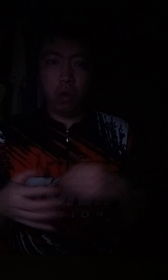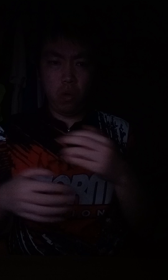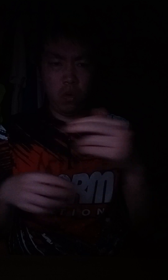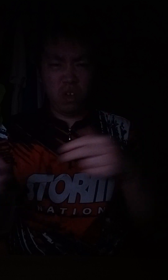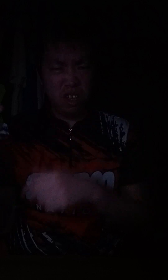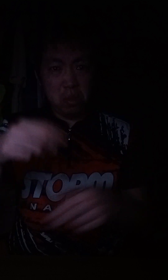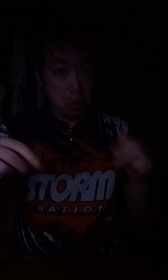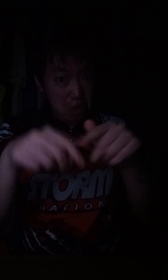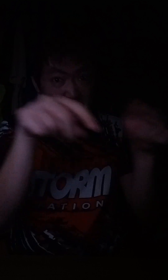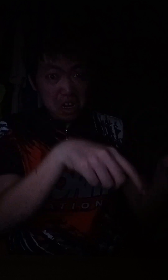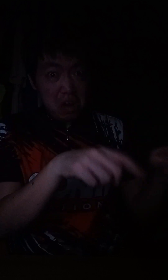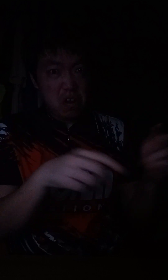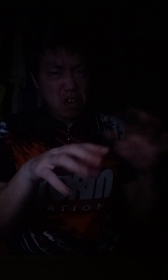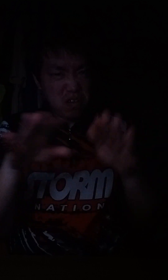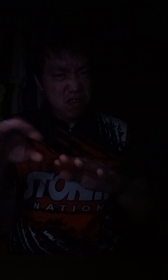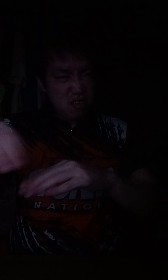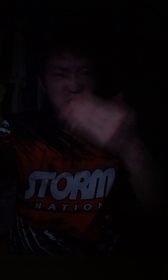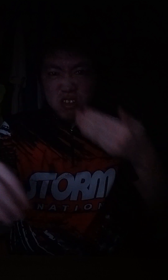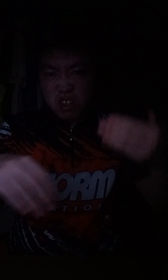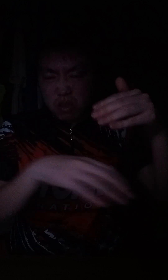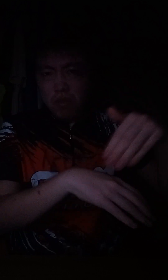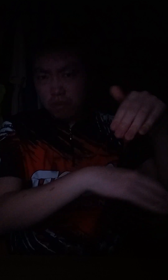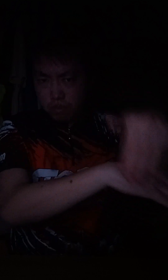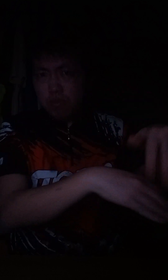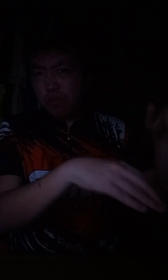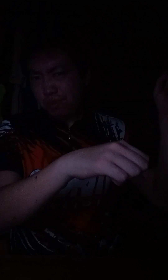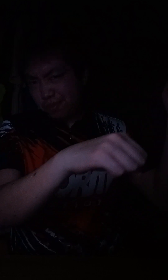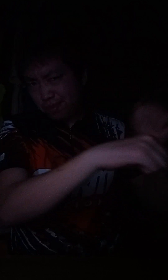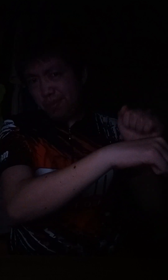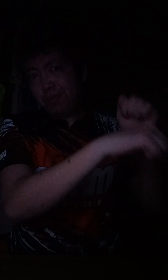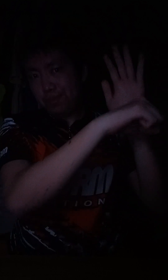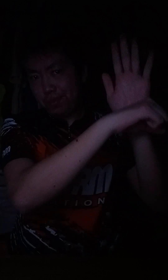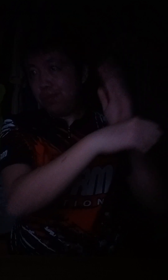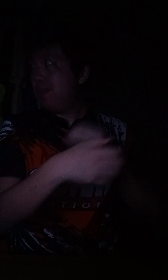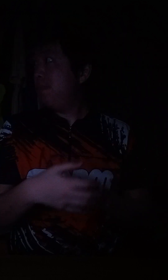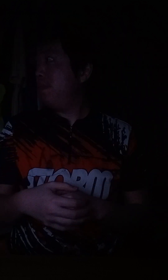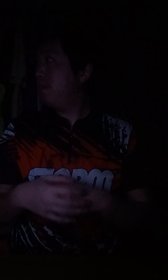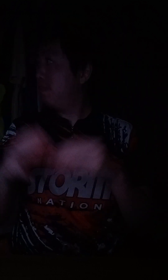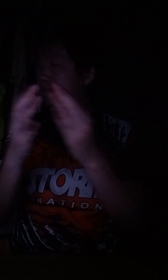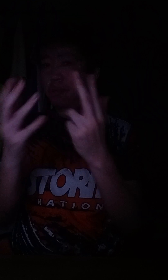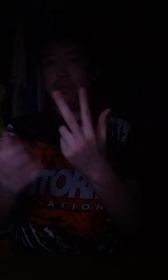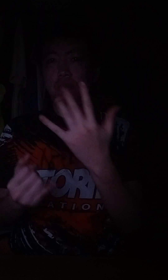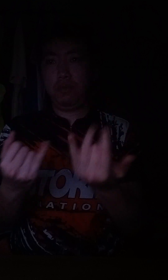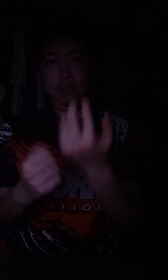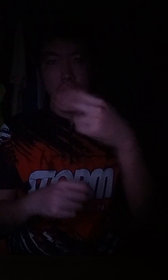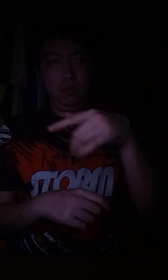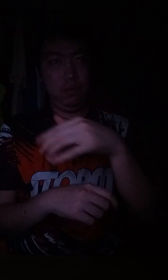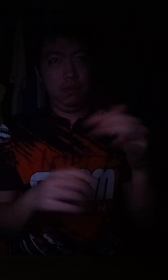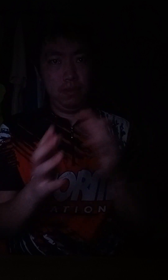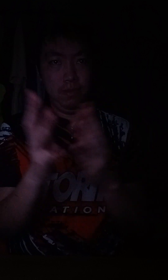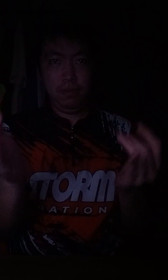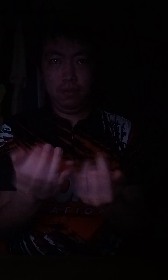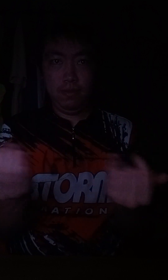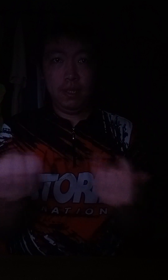빠르게 돌진해 흙더미에 부딪힌 뒤 멈춰섭니다. 어제 저녁 6시 반쯤 강원 원주시에 있는 한